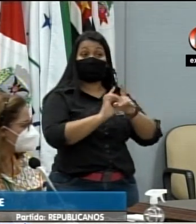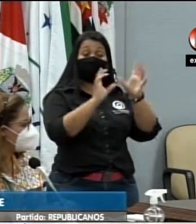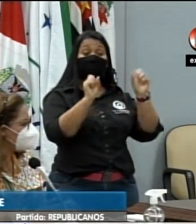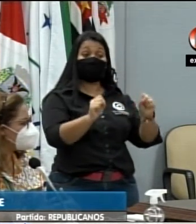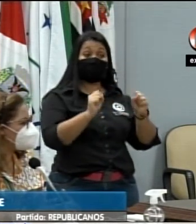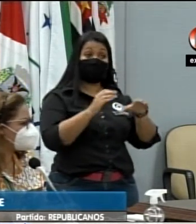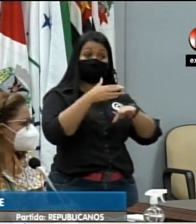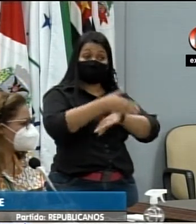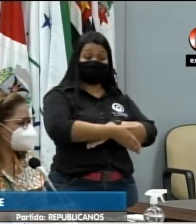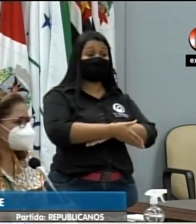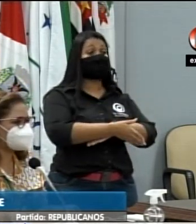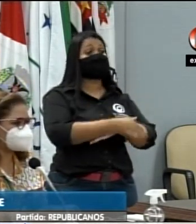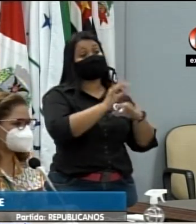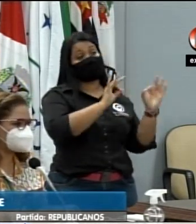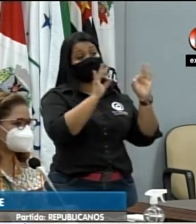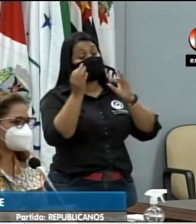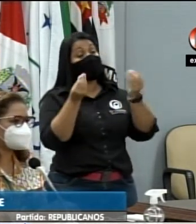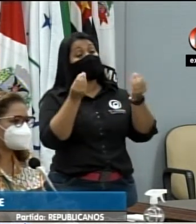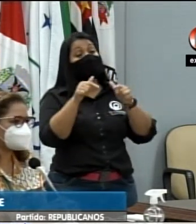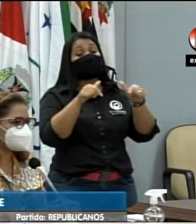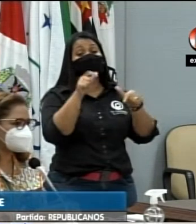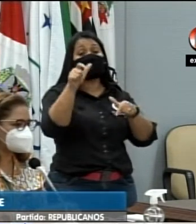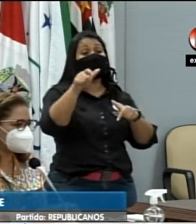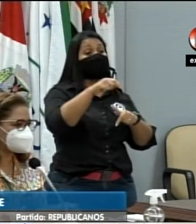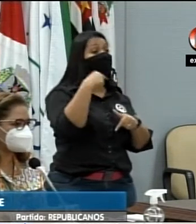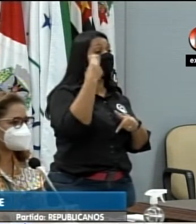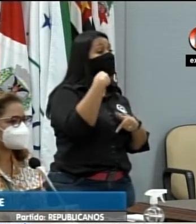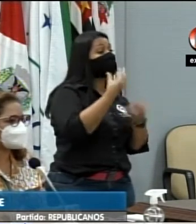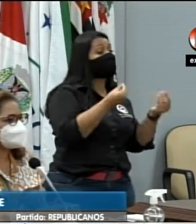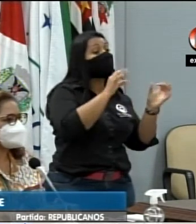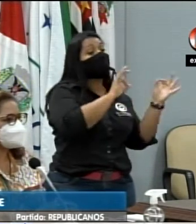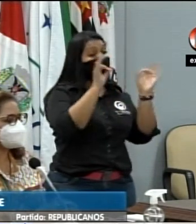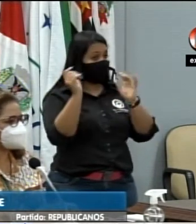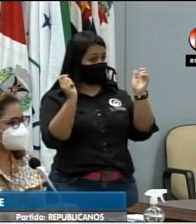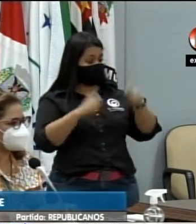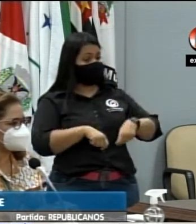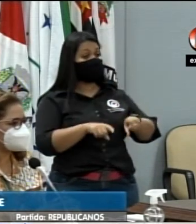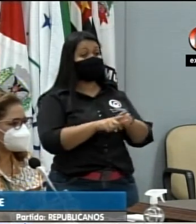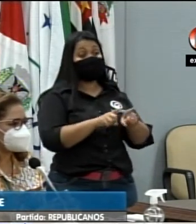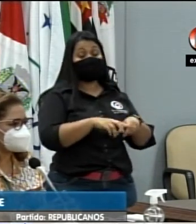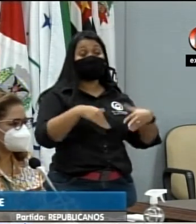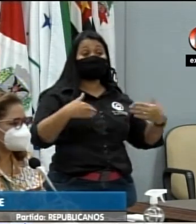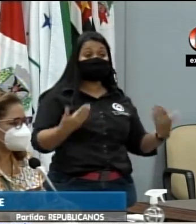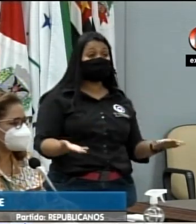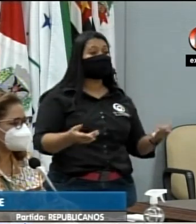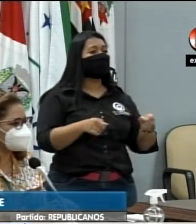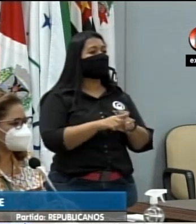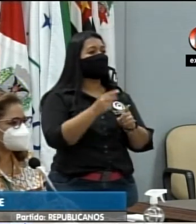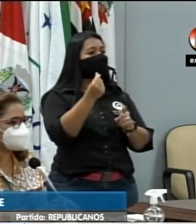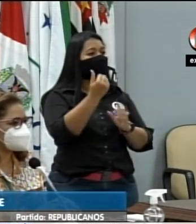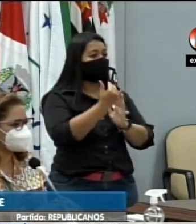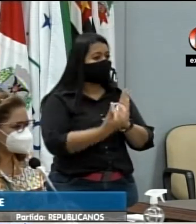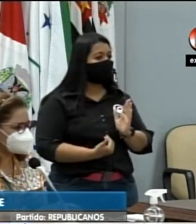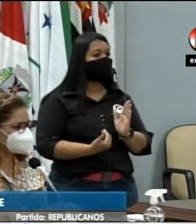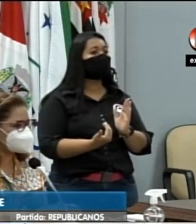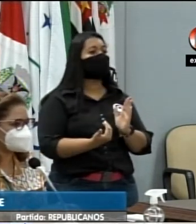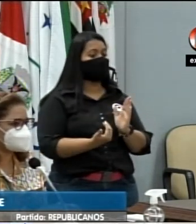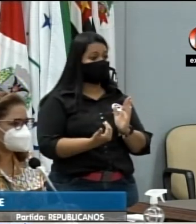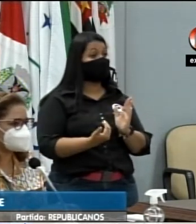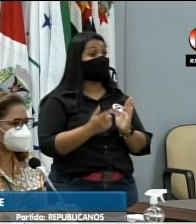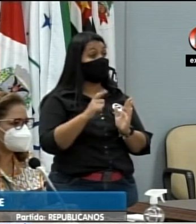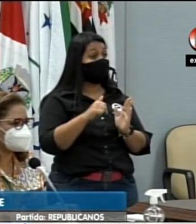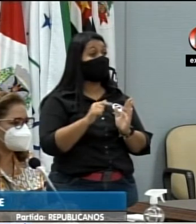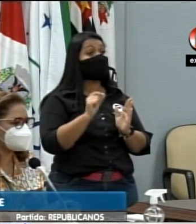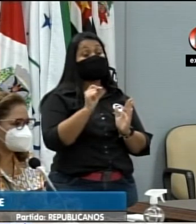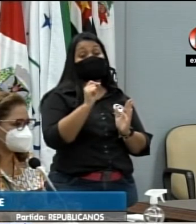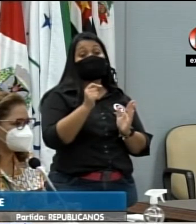todo, em acompanhar o trabalho da Câmara, o trabalho dos vereadores, enfim, a economia. É um benefício muito grande